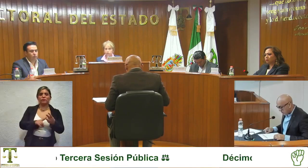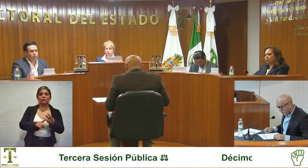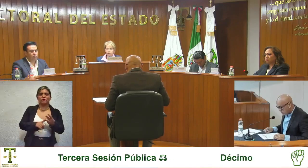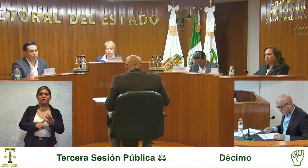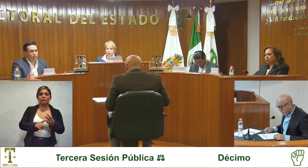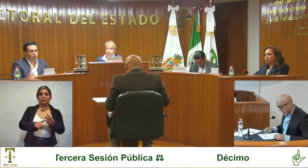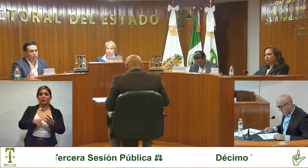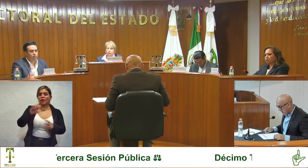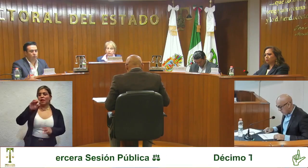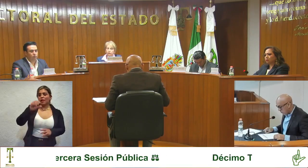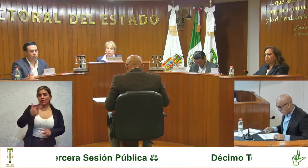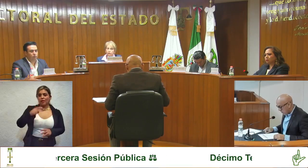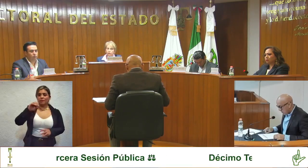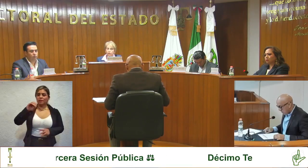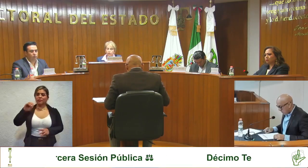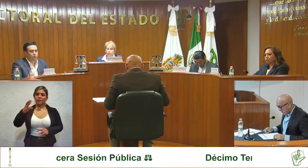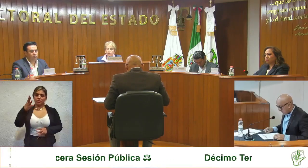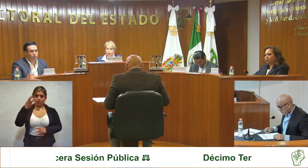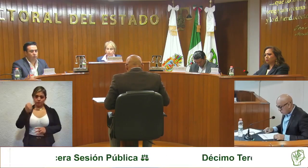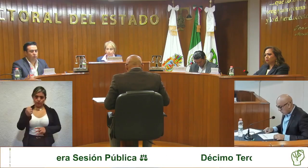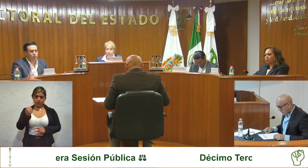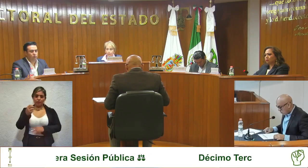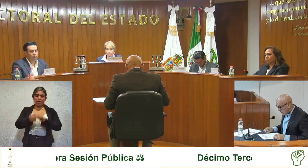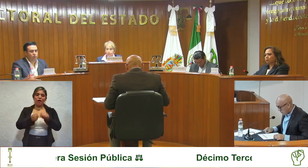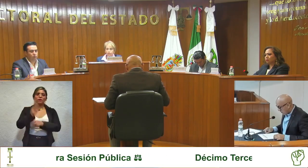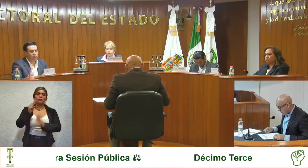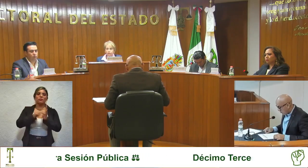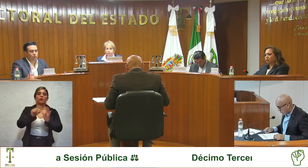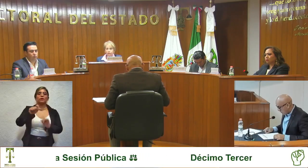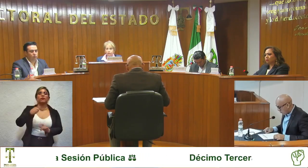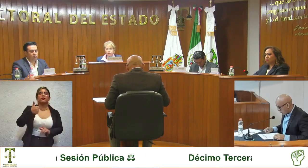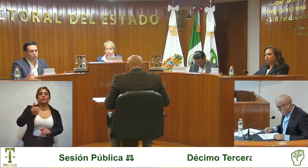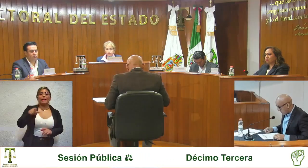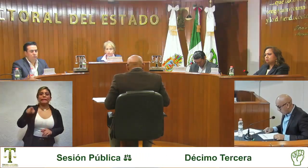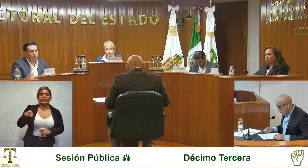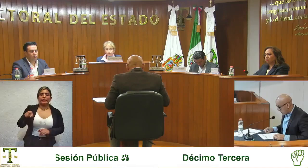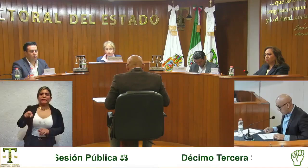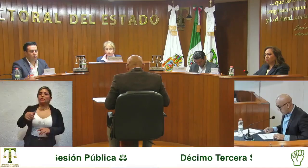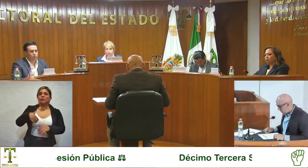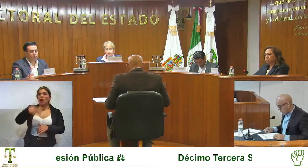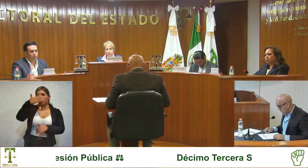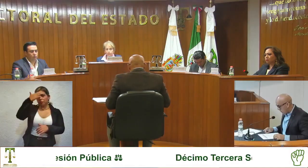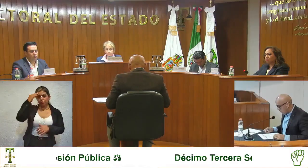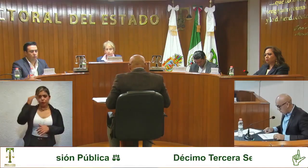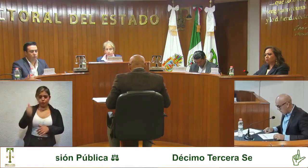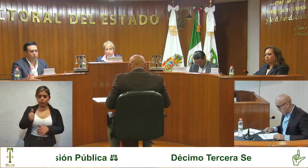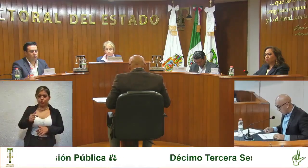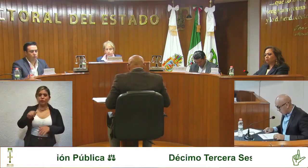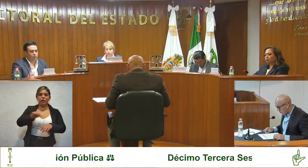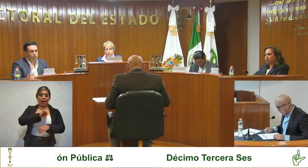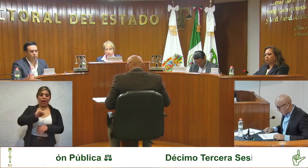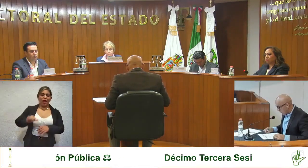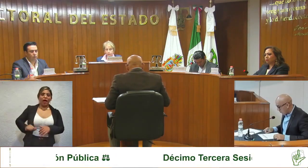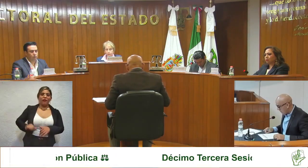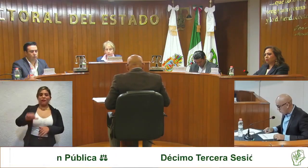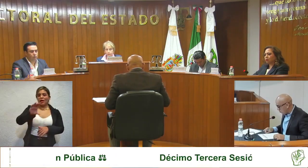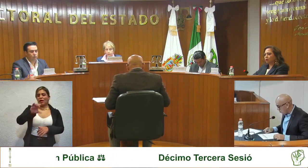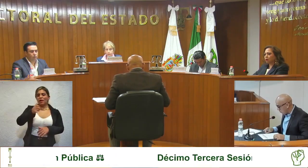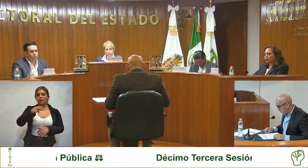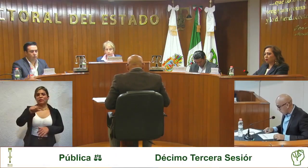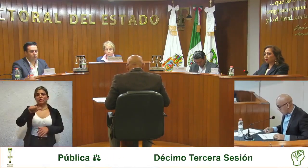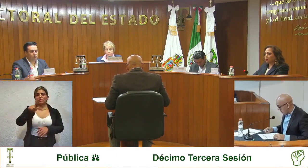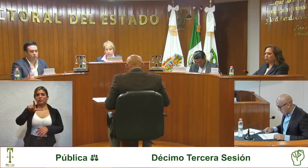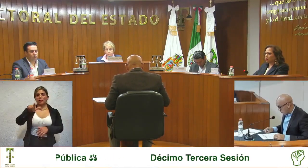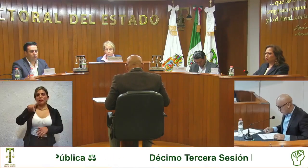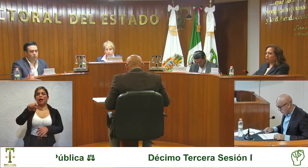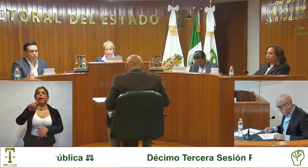GET 009 de este año, parte actora dato protegido, autoridad responsable Ayuntamiento de Xalpatlagua Guerrero, asunto